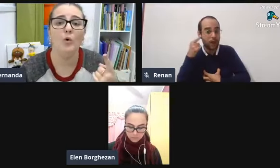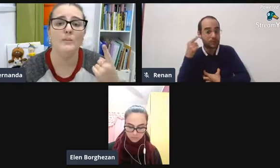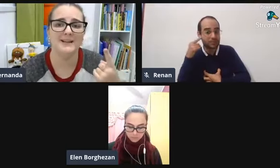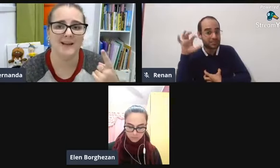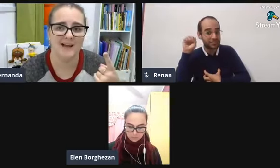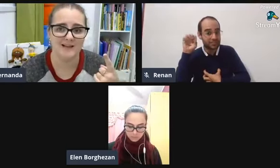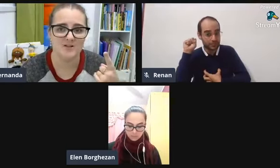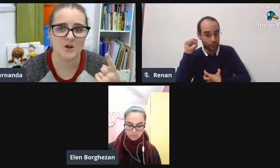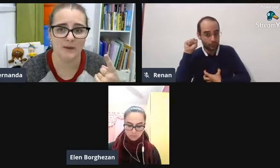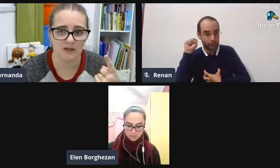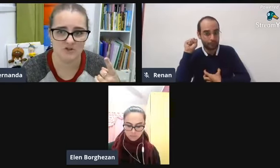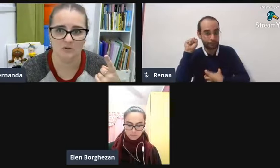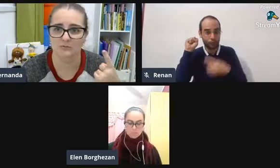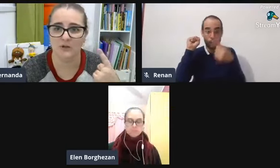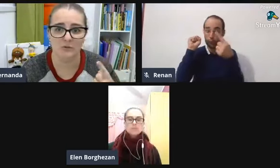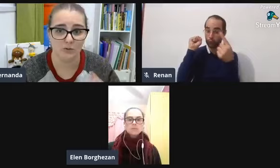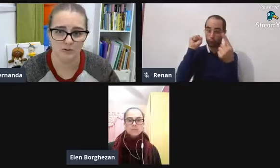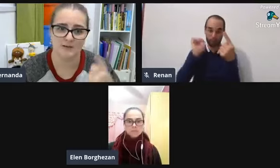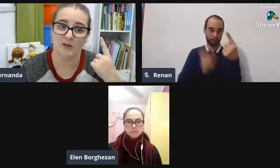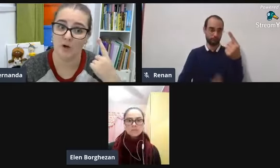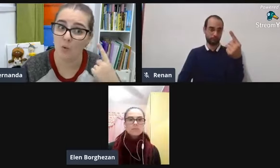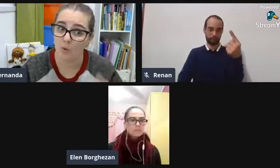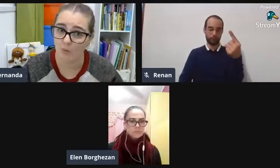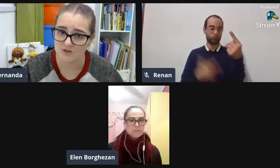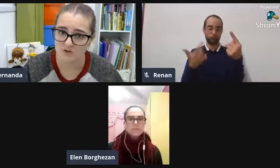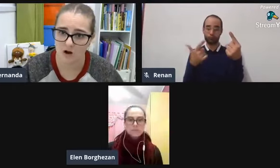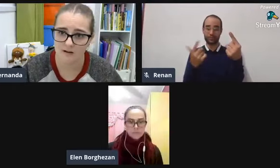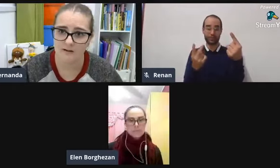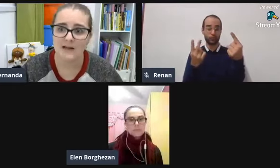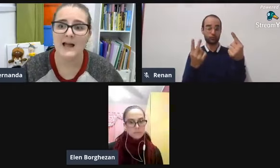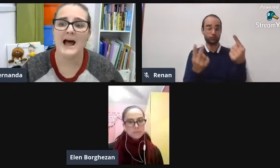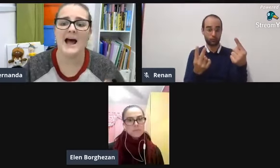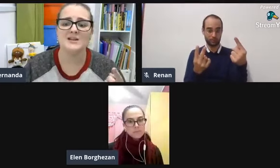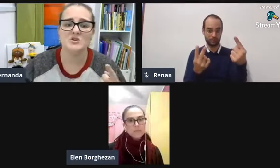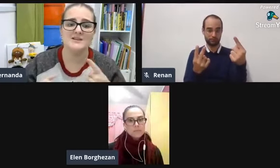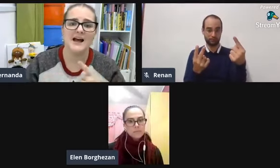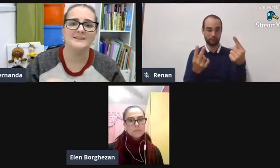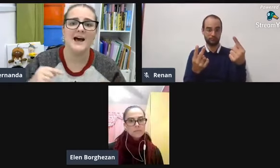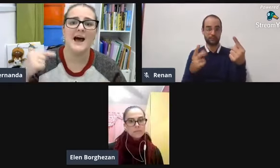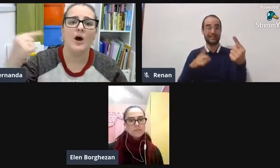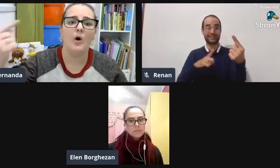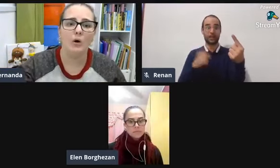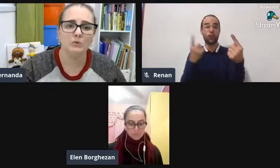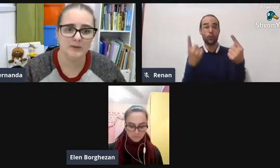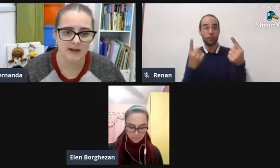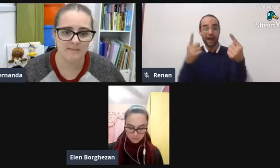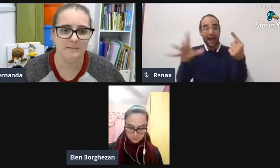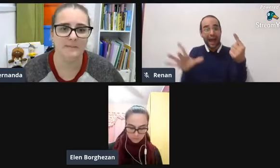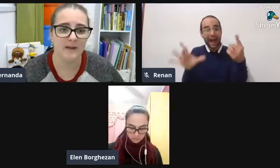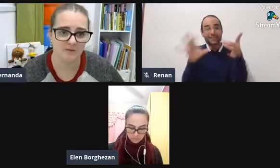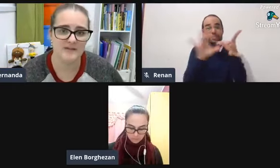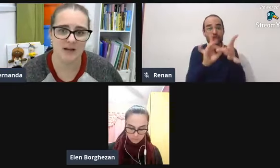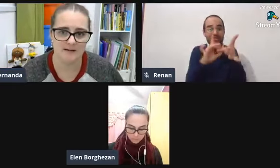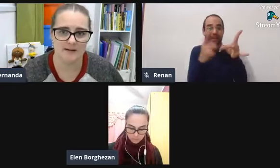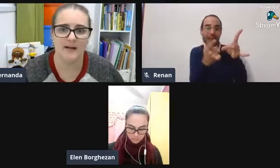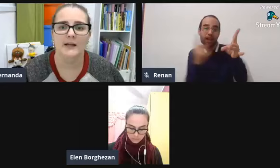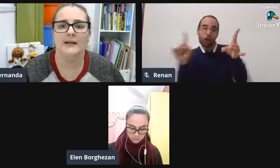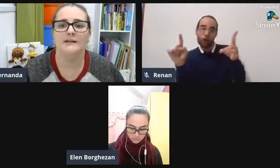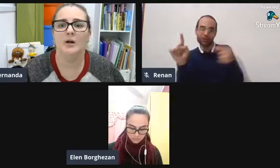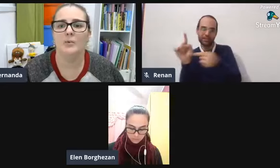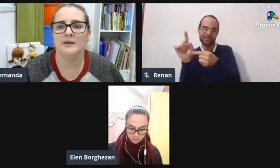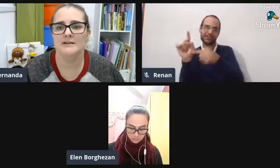tenho uma delas somente, eu não tenho 2, eu tenho uma só, associada a outra